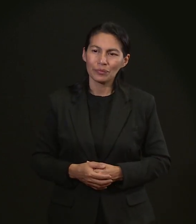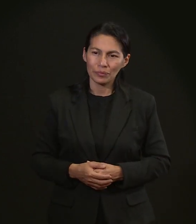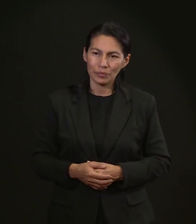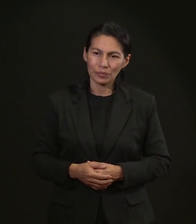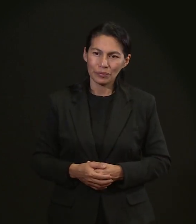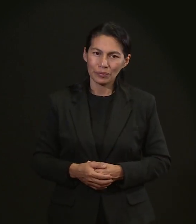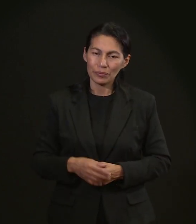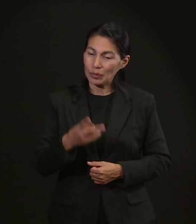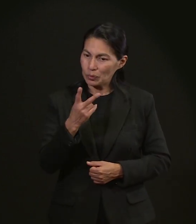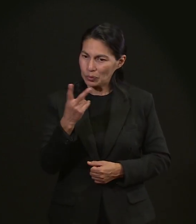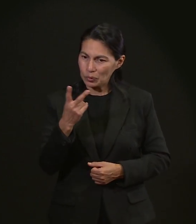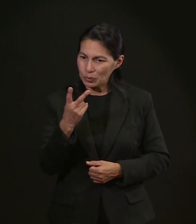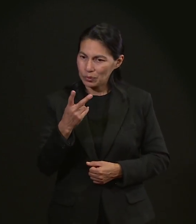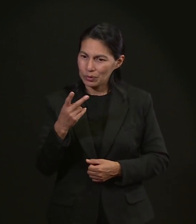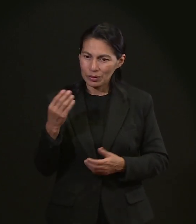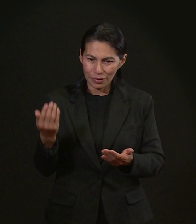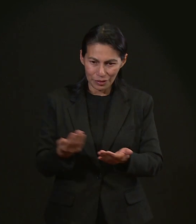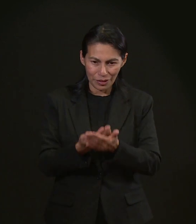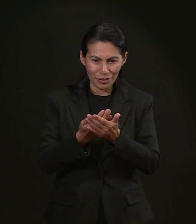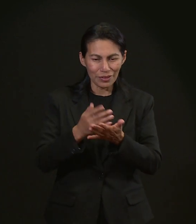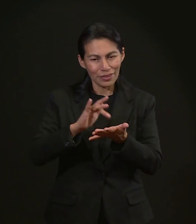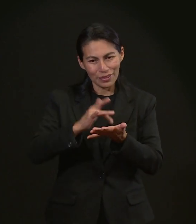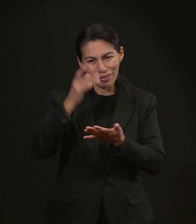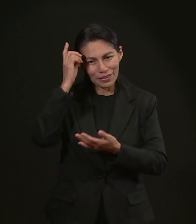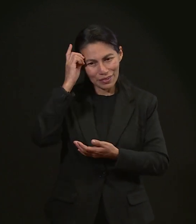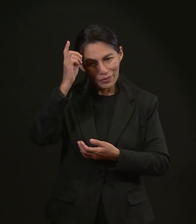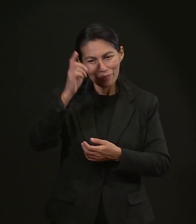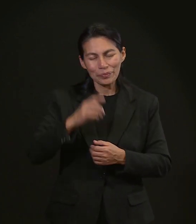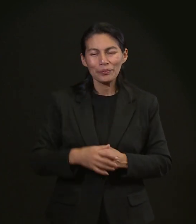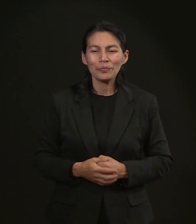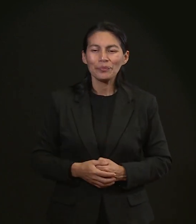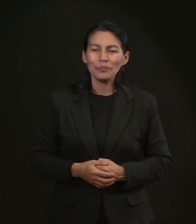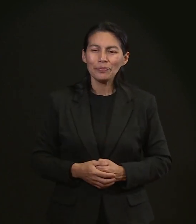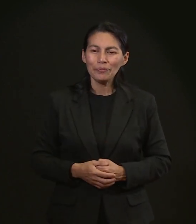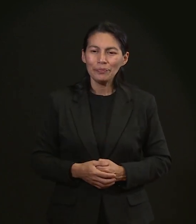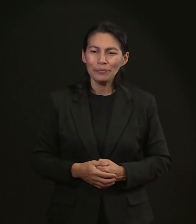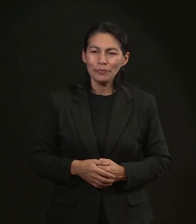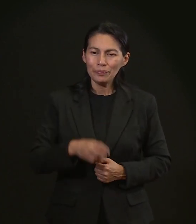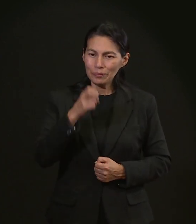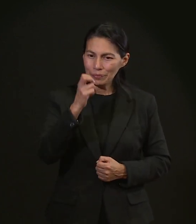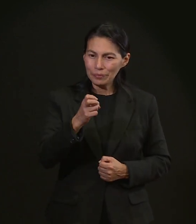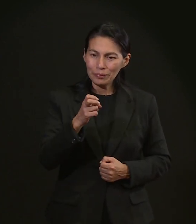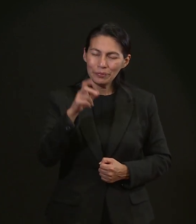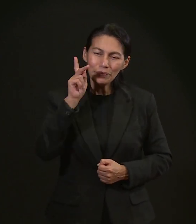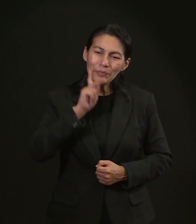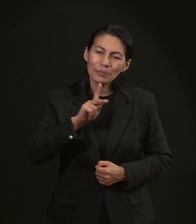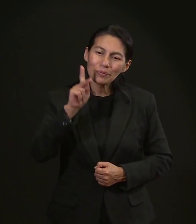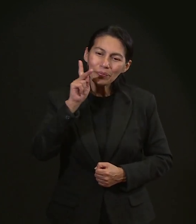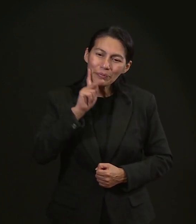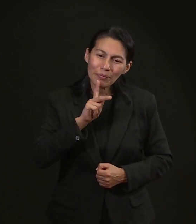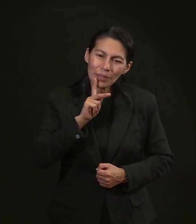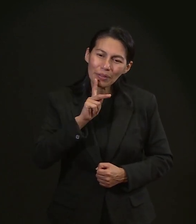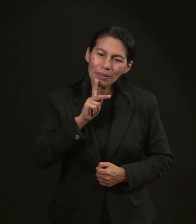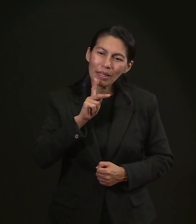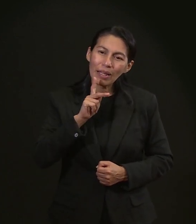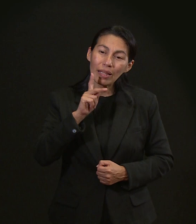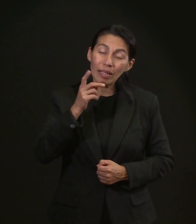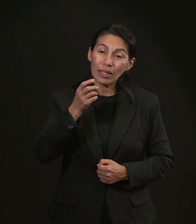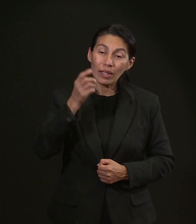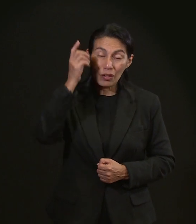que vinieron al mundo gracias a dios así que esa es la mejor prueba